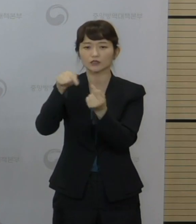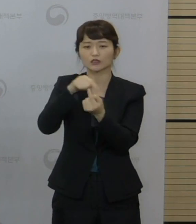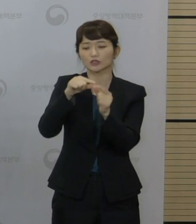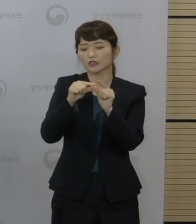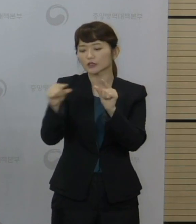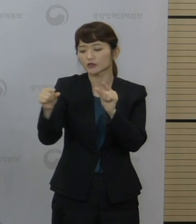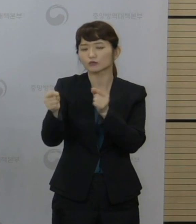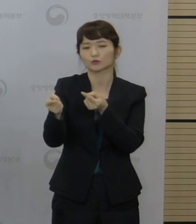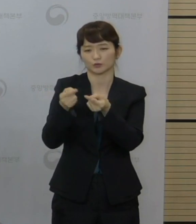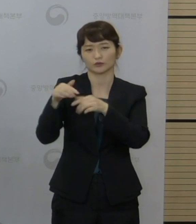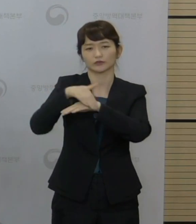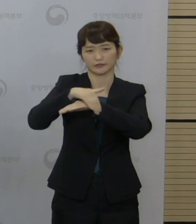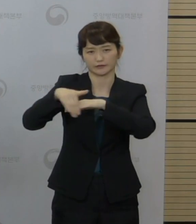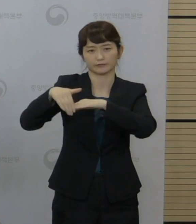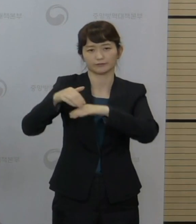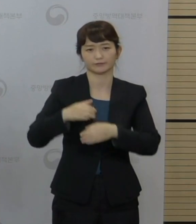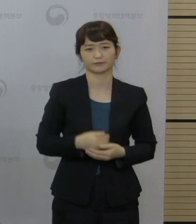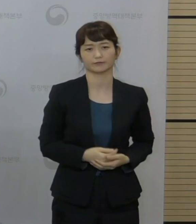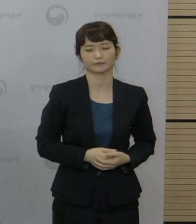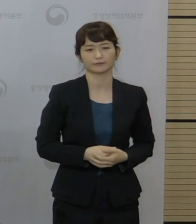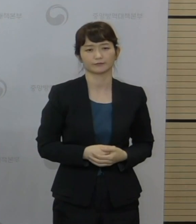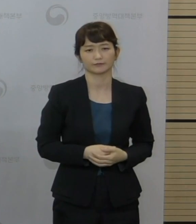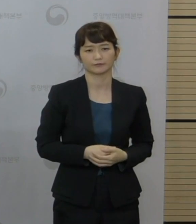일부 조정할 계획입니다.